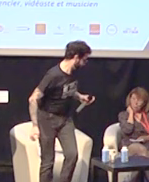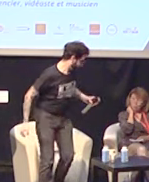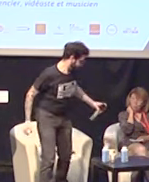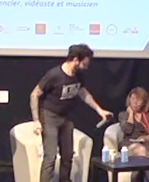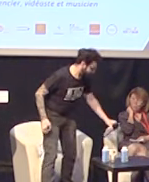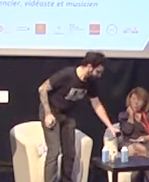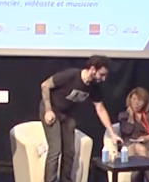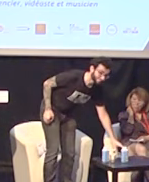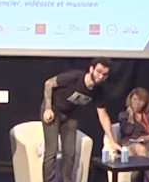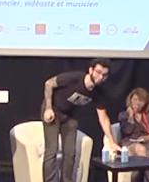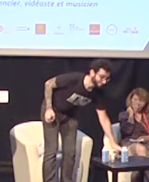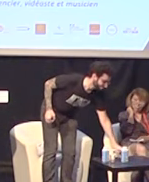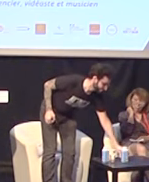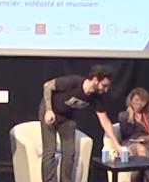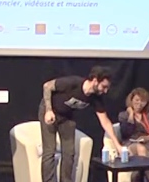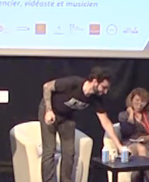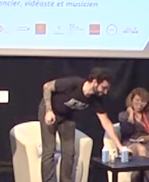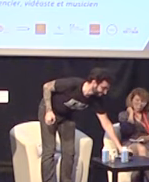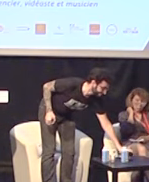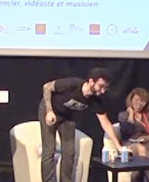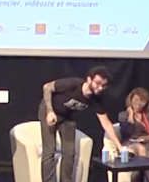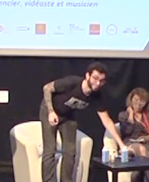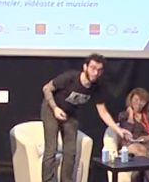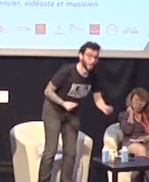Il y a encore des questions, dit Juliette.